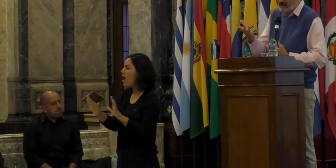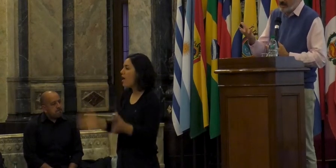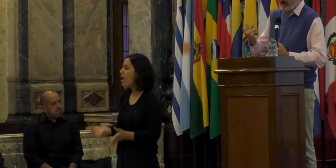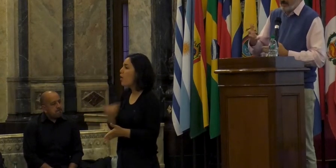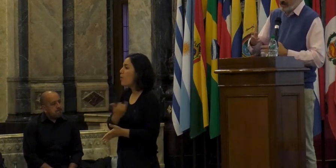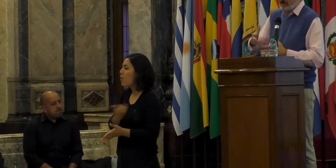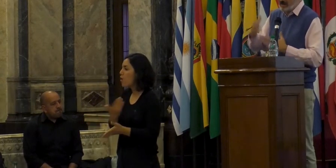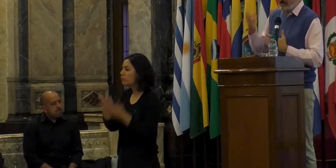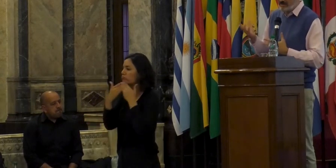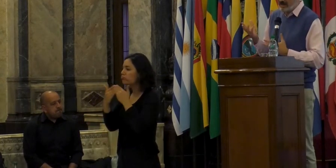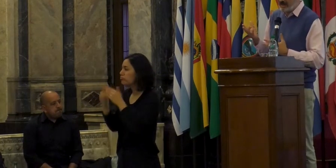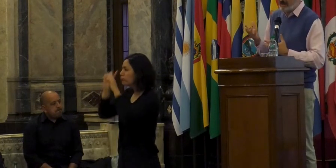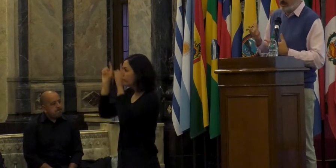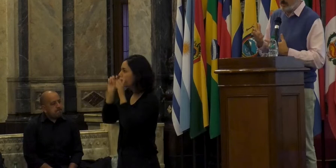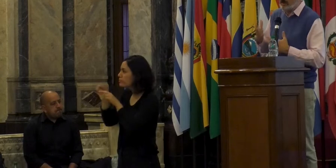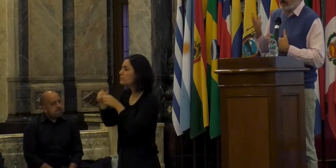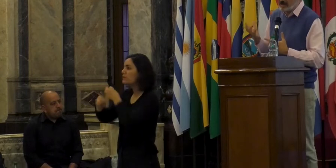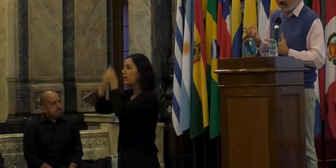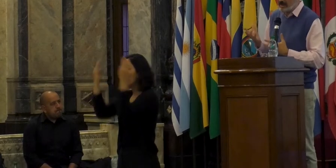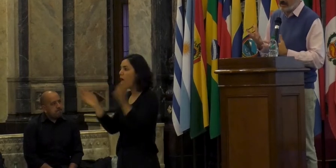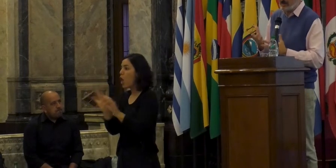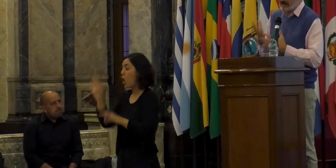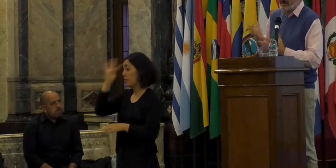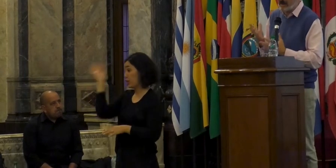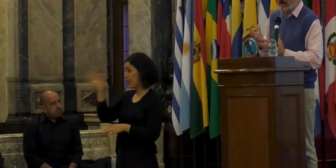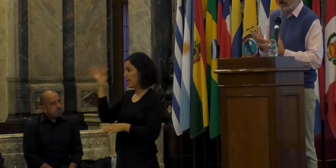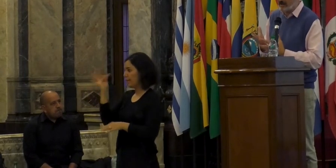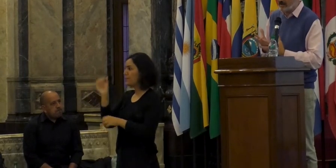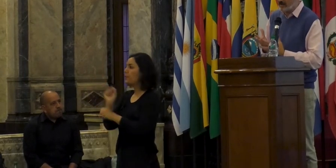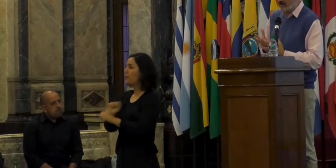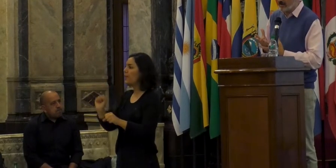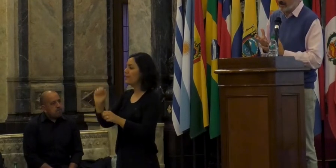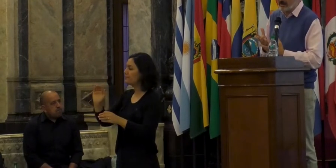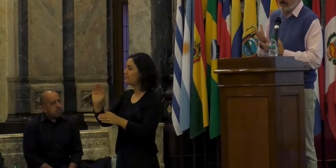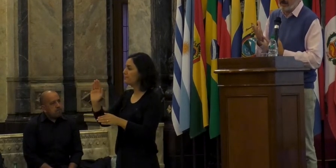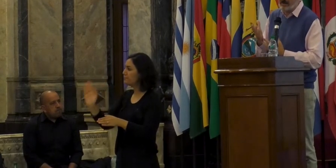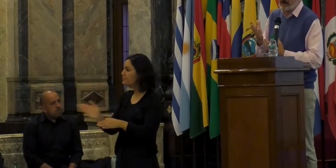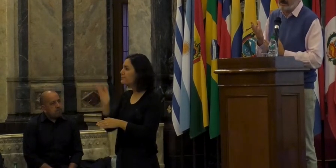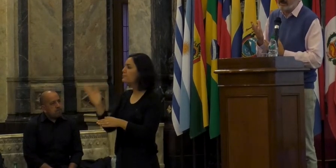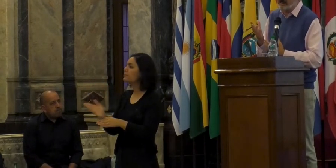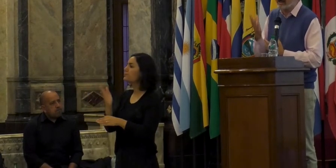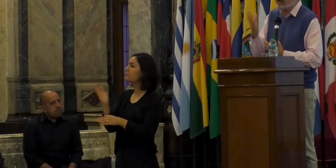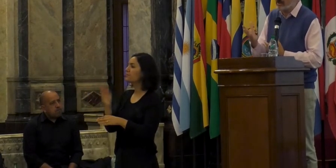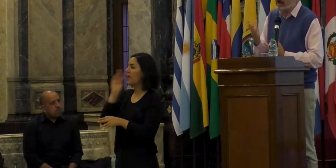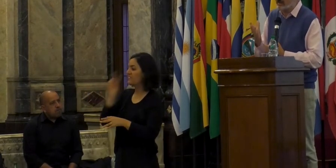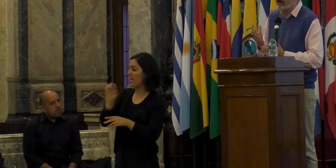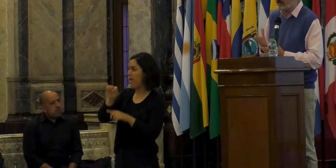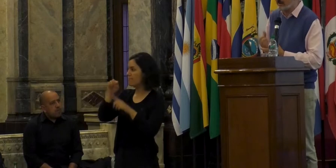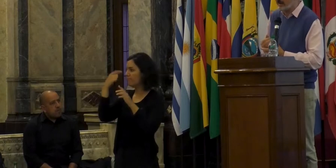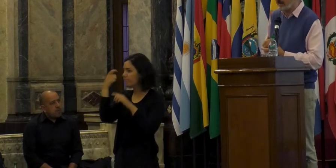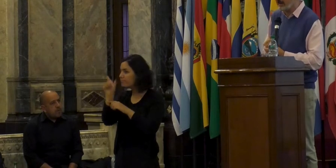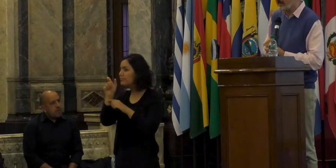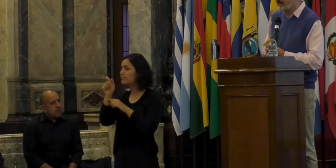interrogar de una manera más general o cómo teorizar lo que se ve ahí, en esa descripción de la